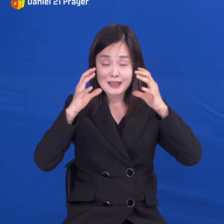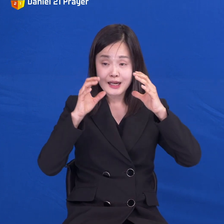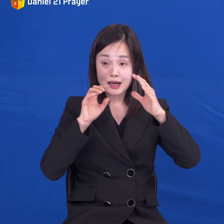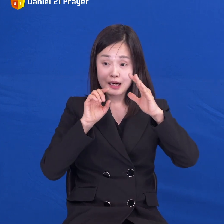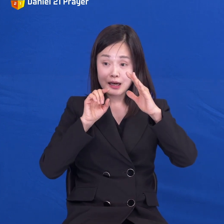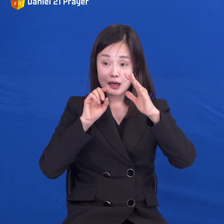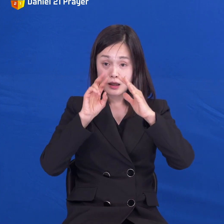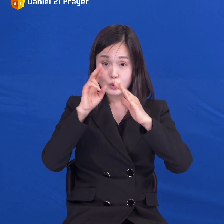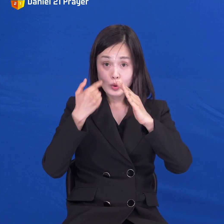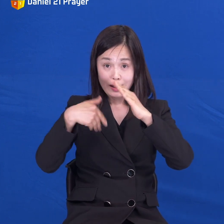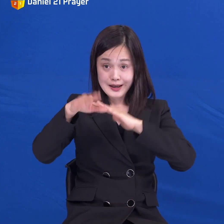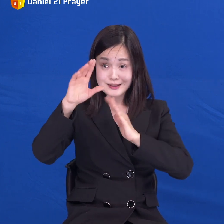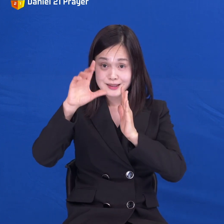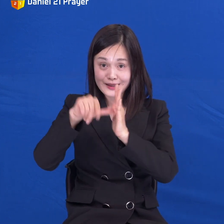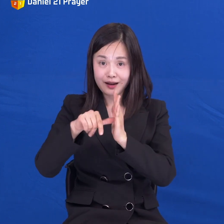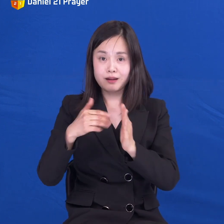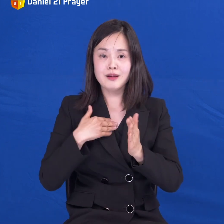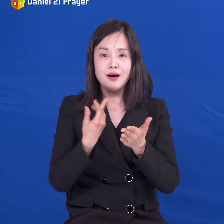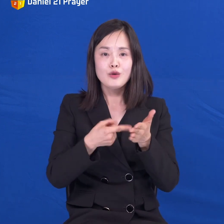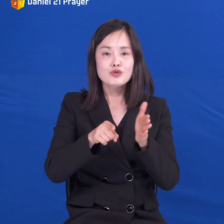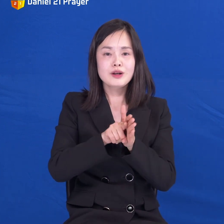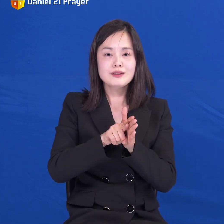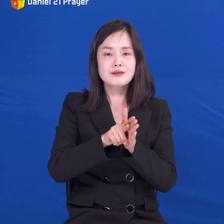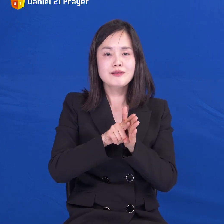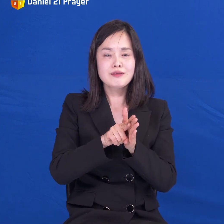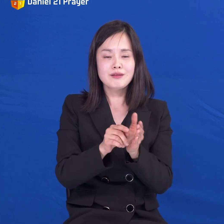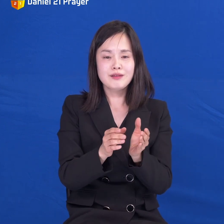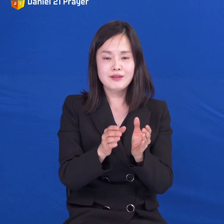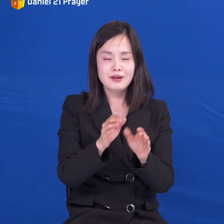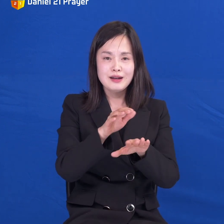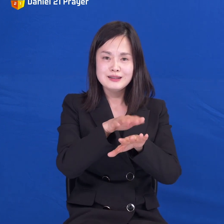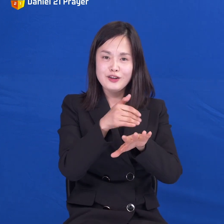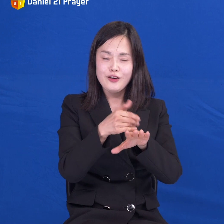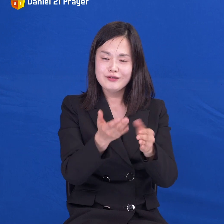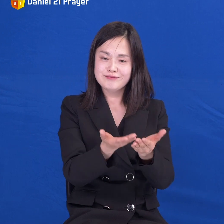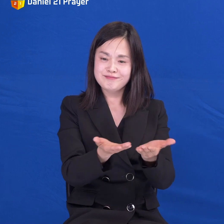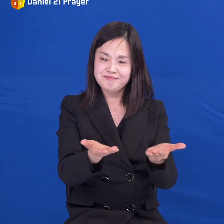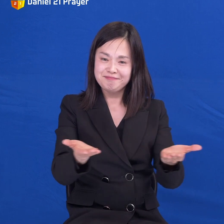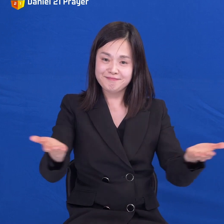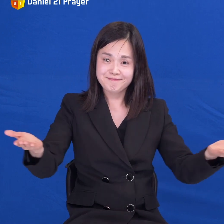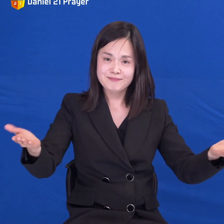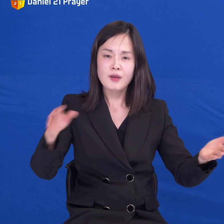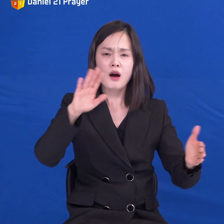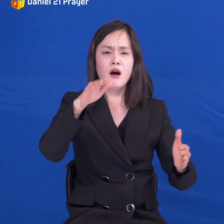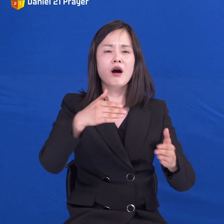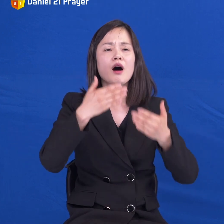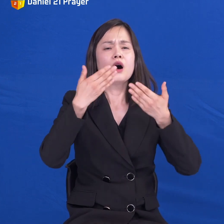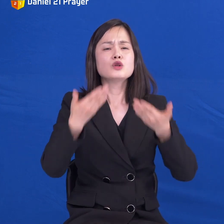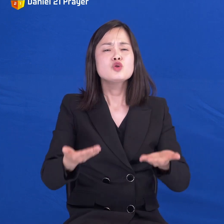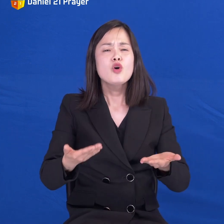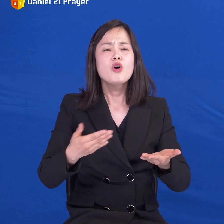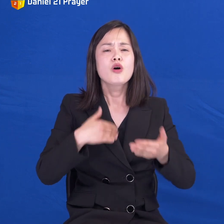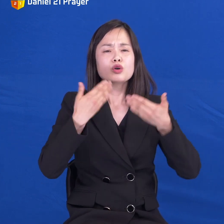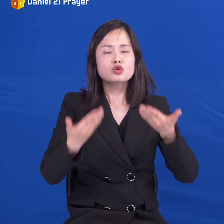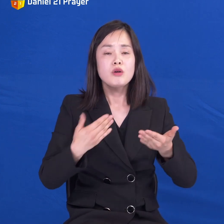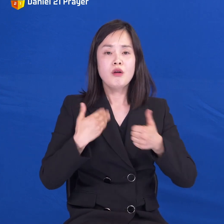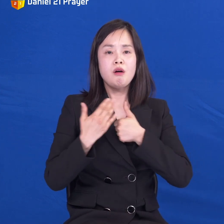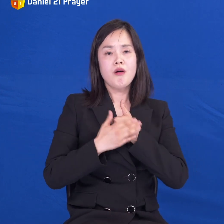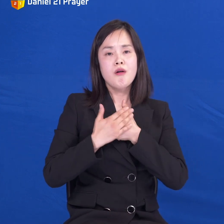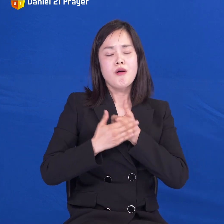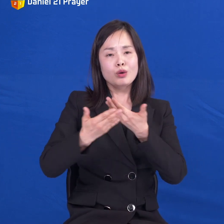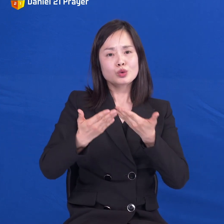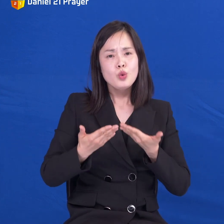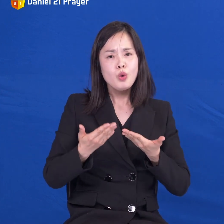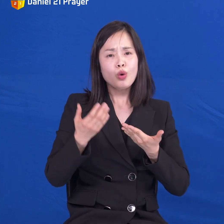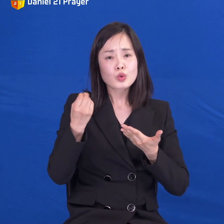거예요. 나도 모르게 눈물이 쫙 흘러내리는데 그 눈물이 너무 뜨거워요. 이렇게 뜨거운